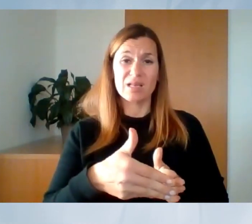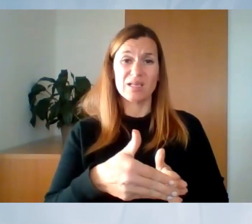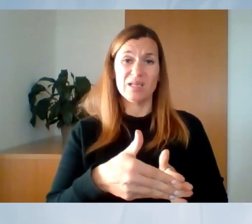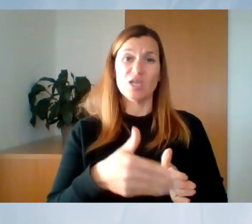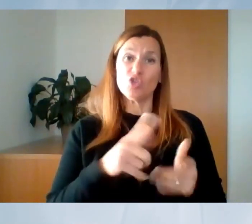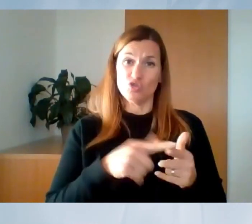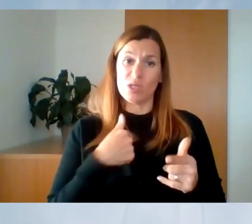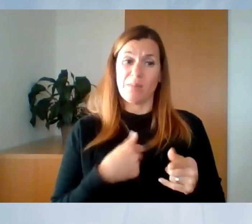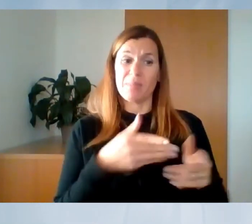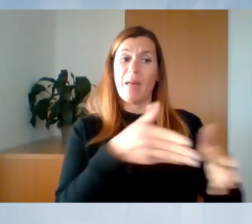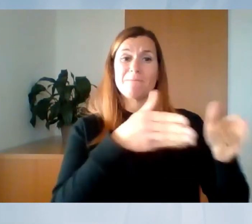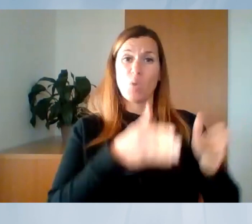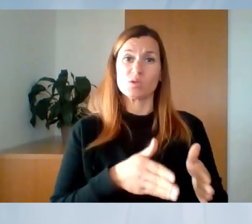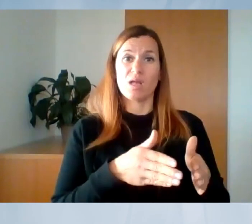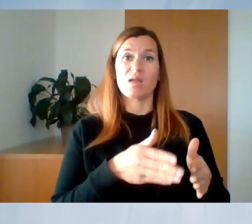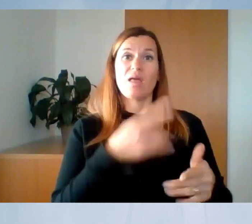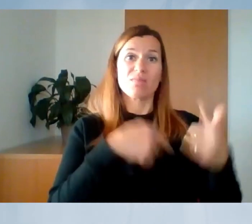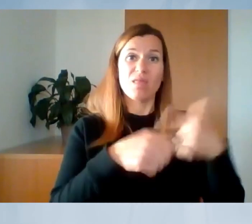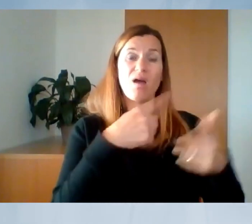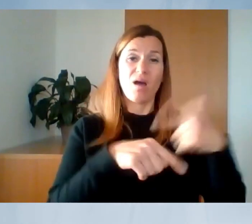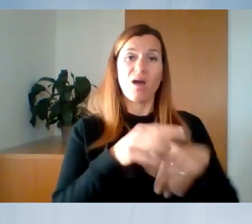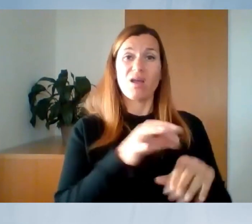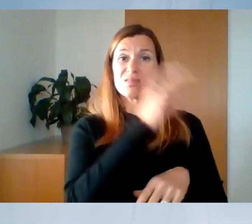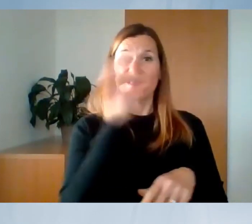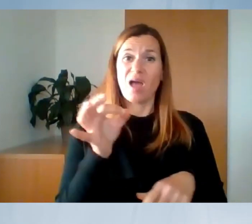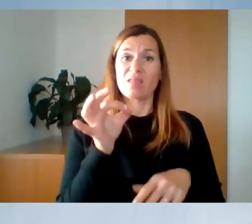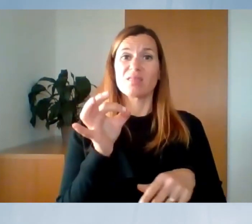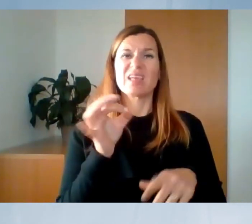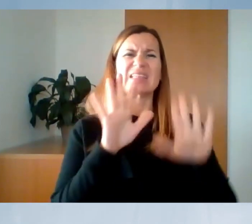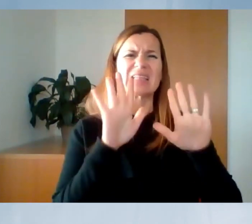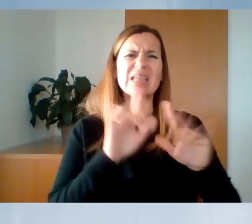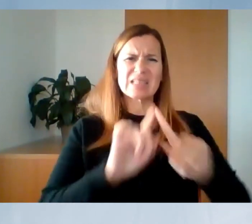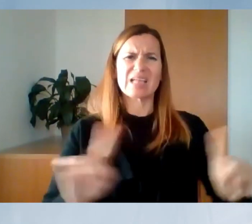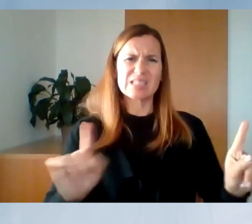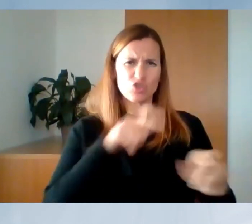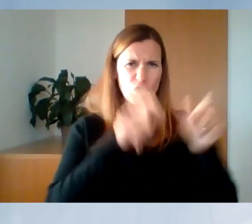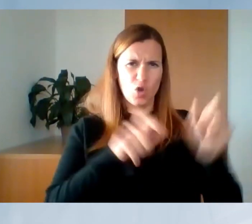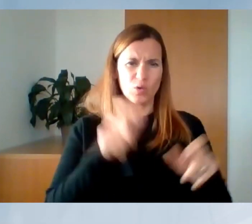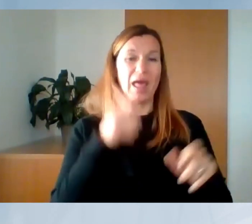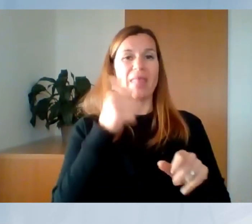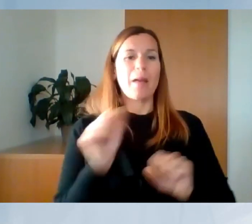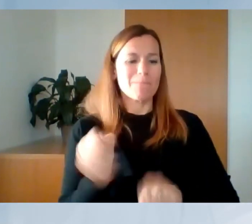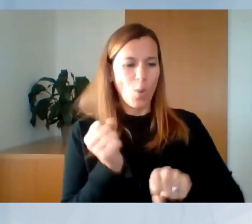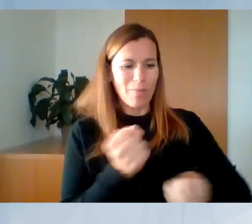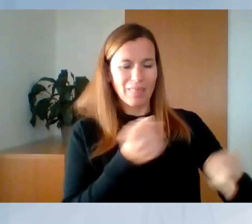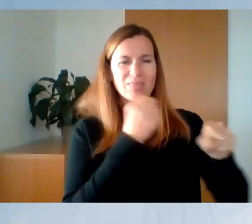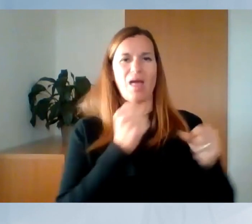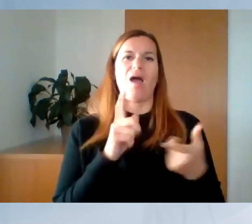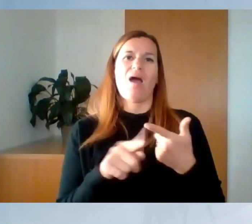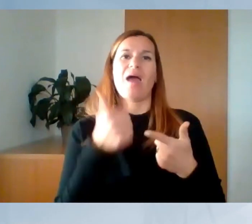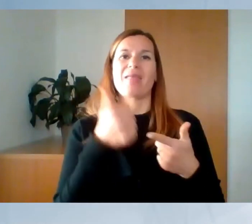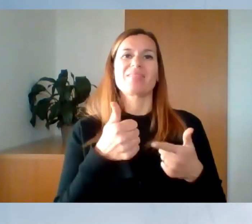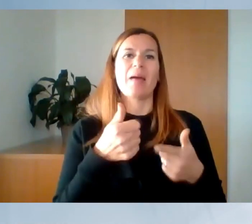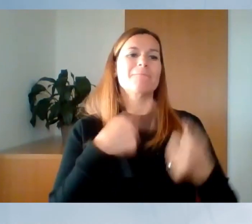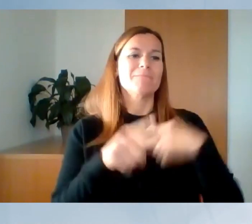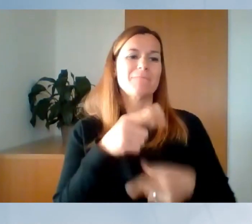posli, če človek na posli, izmenja na dan 10 različnih ljudi. Eden pometa,